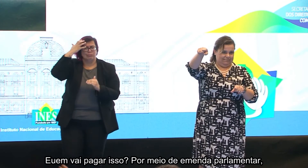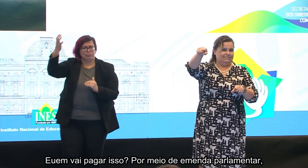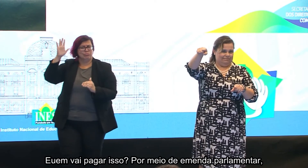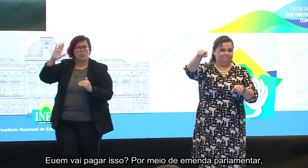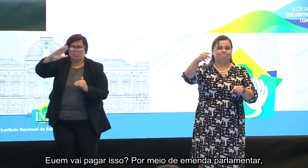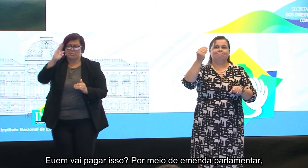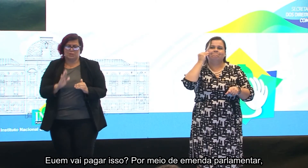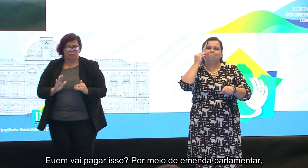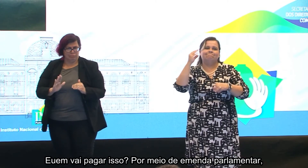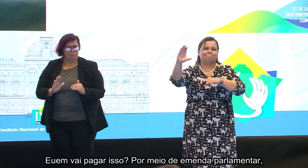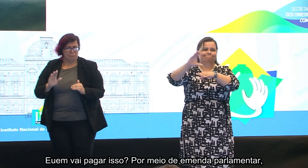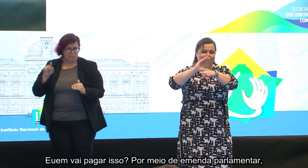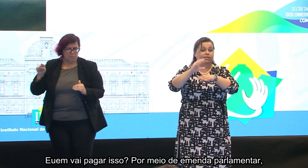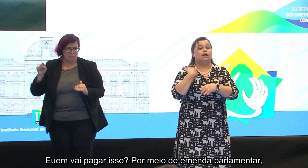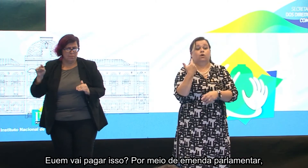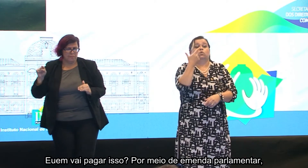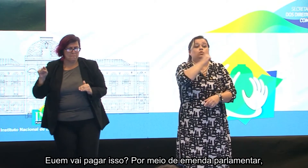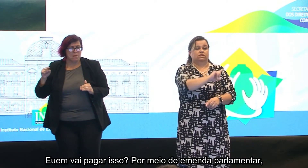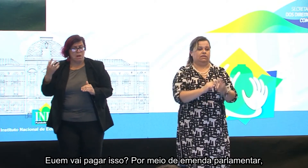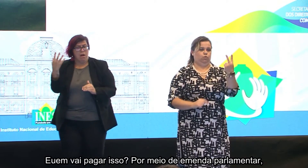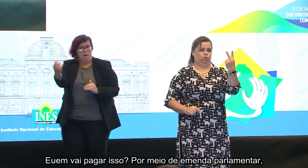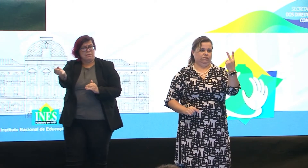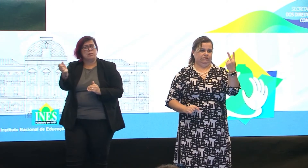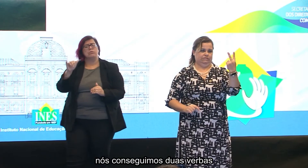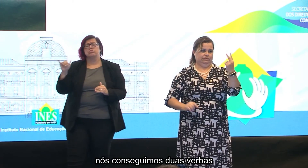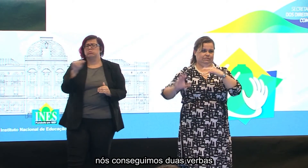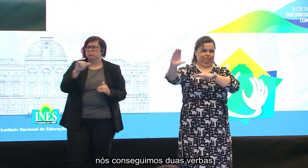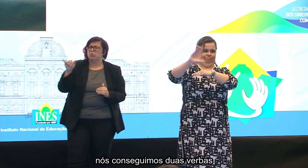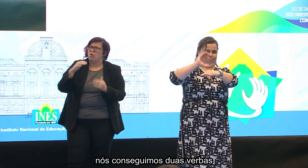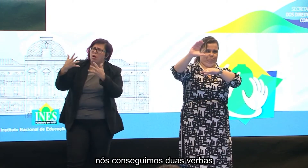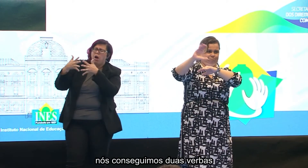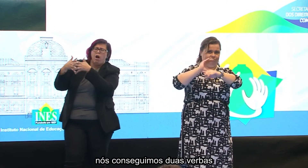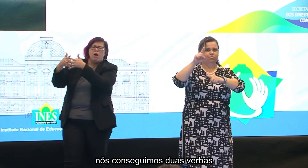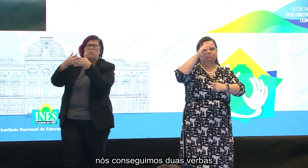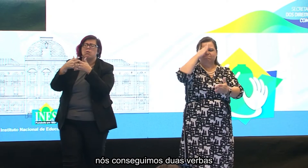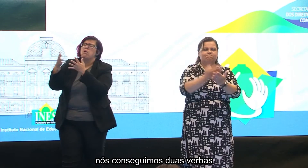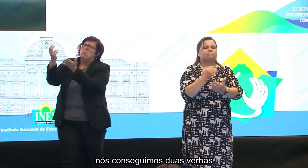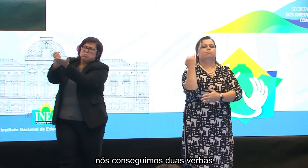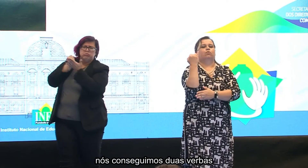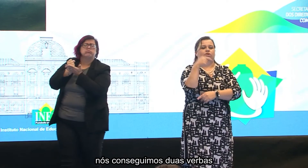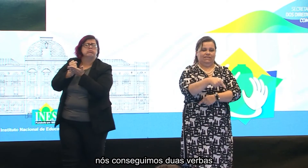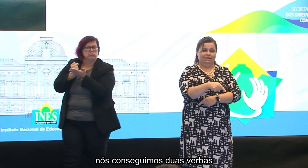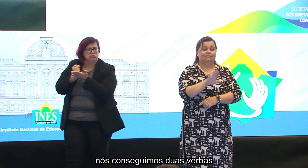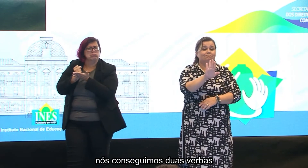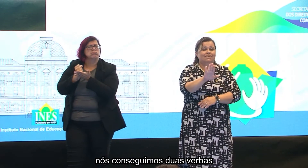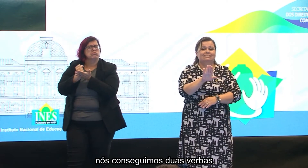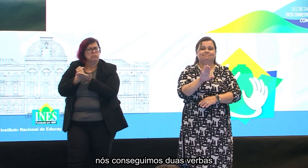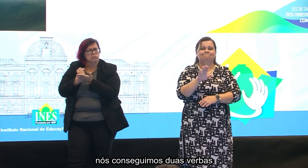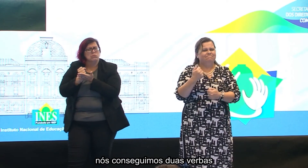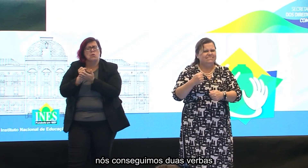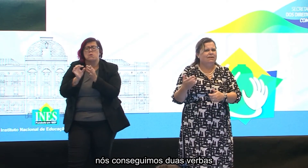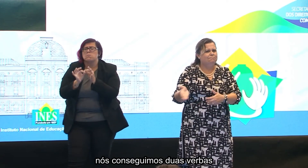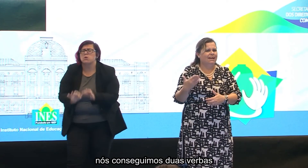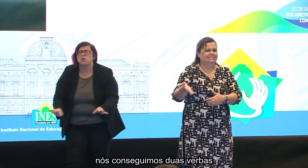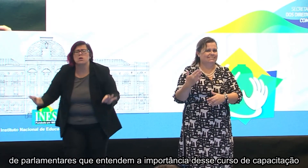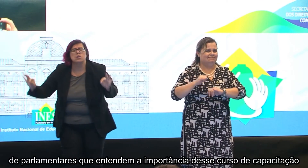Por meio de emenda parlamentares, nós conseguimos verba de duas, porque